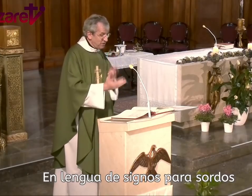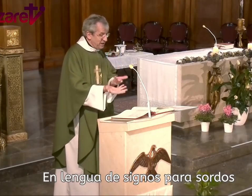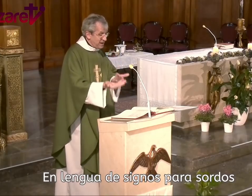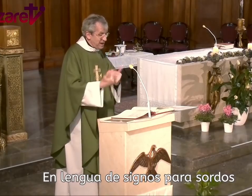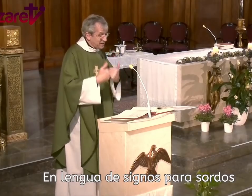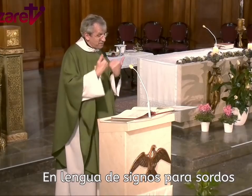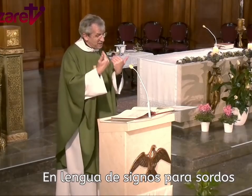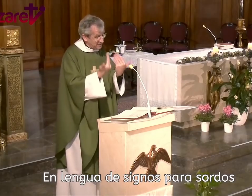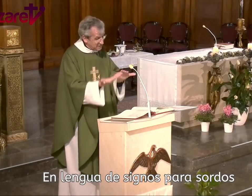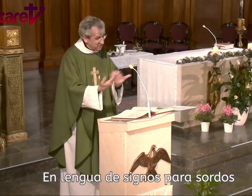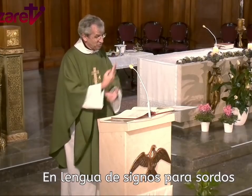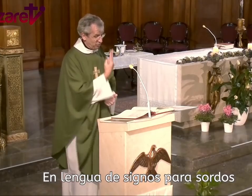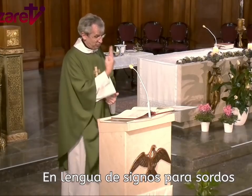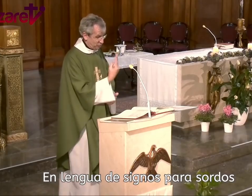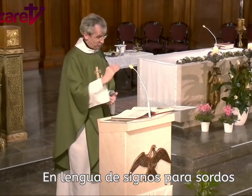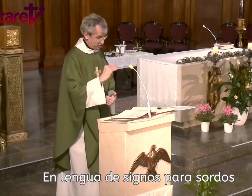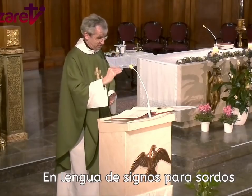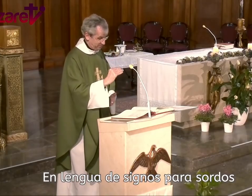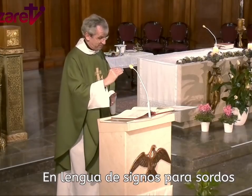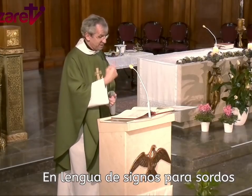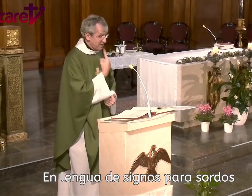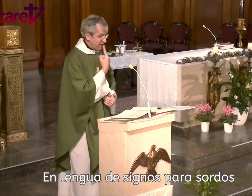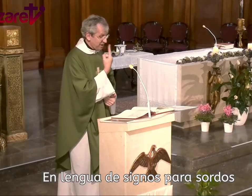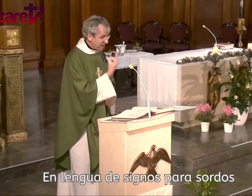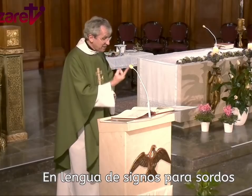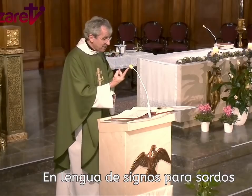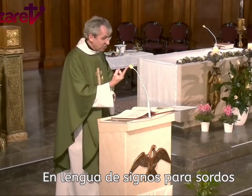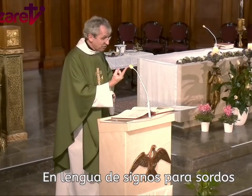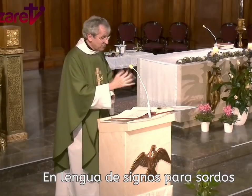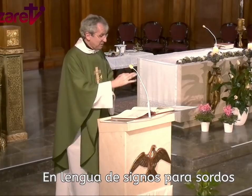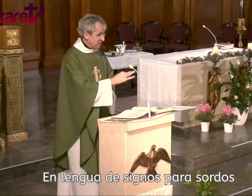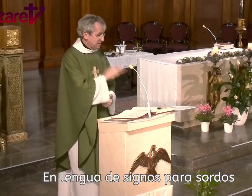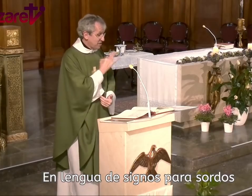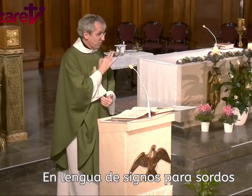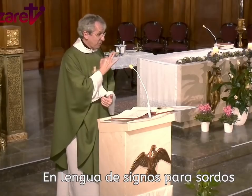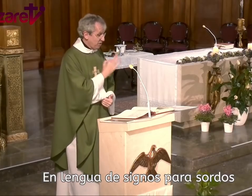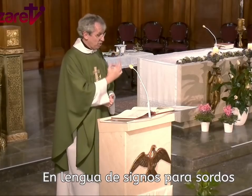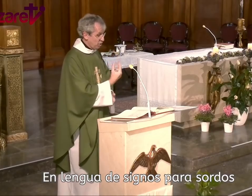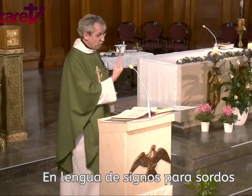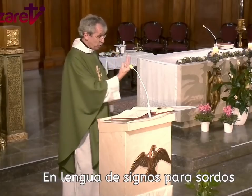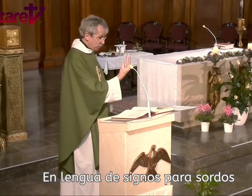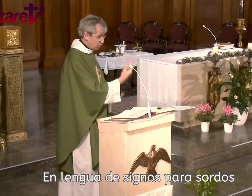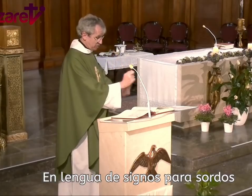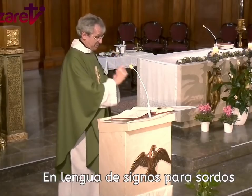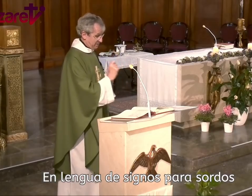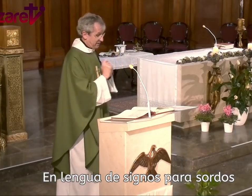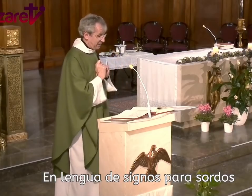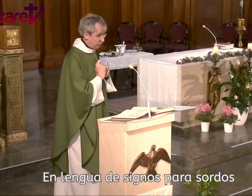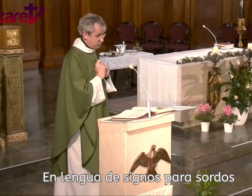el que había recibido dos Y le dijo Señor, dos talentos me